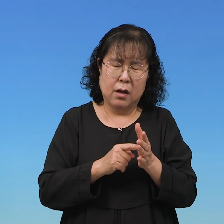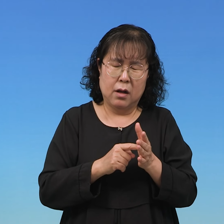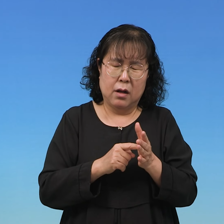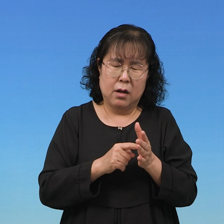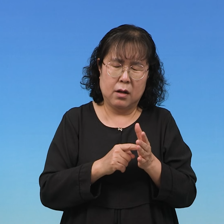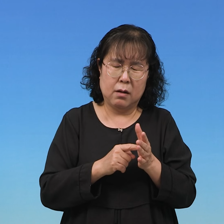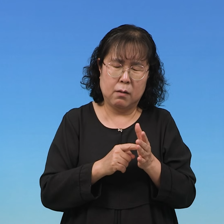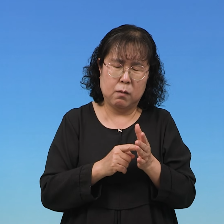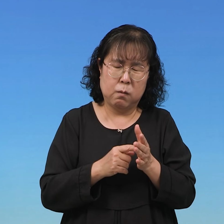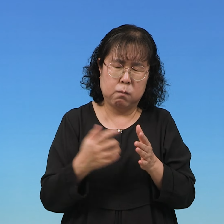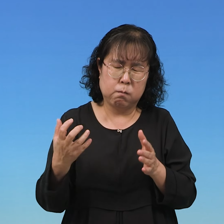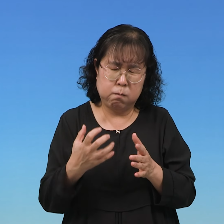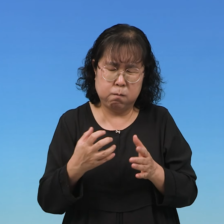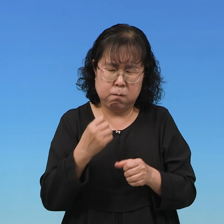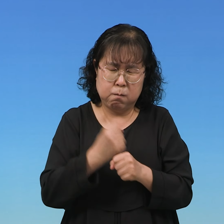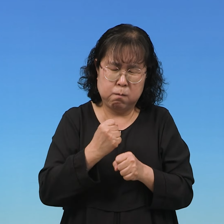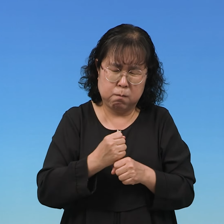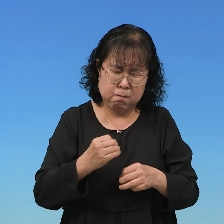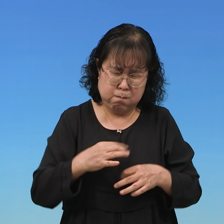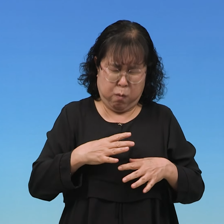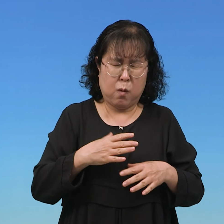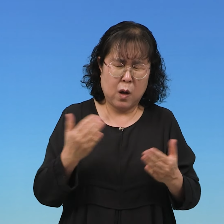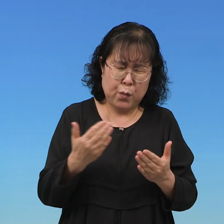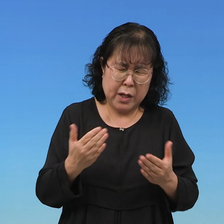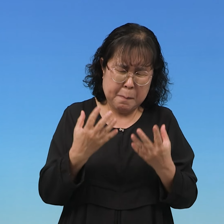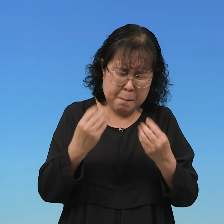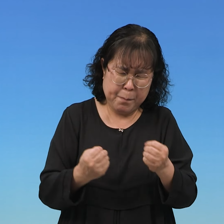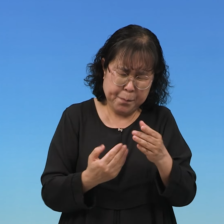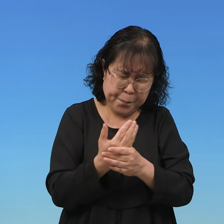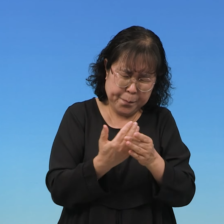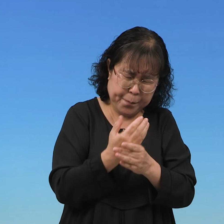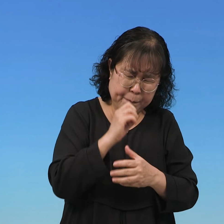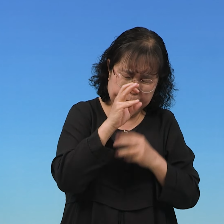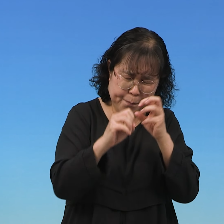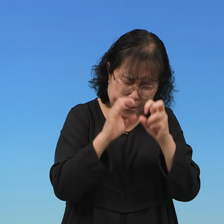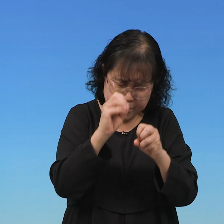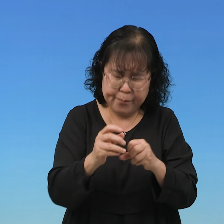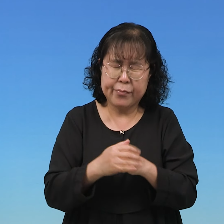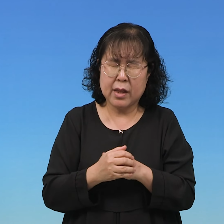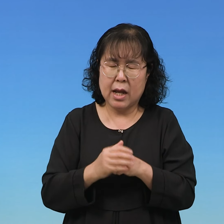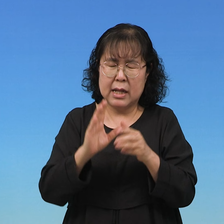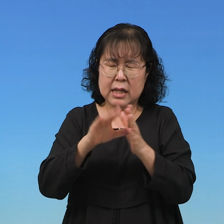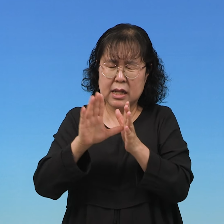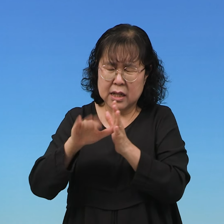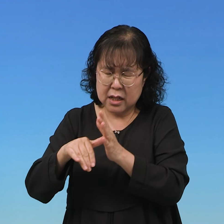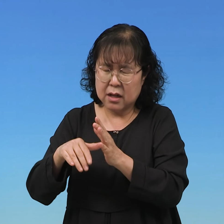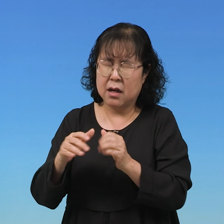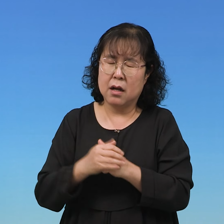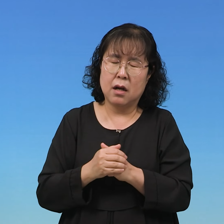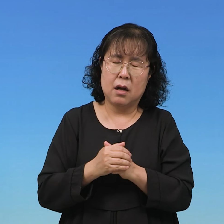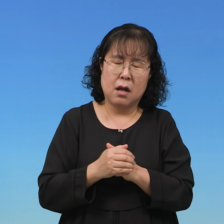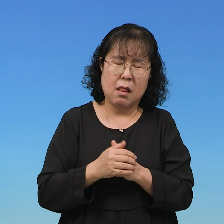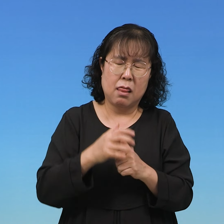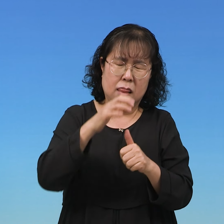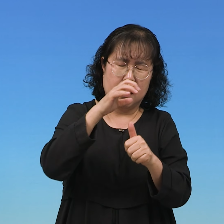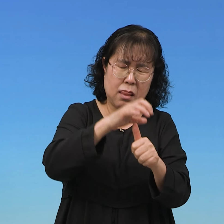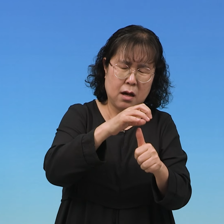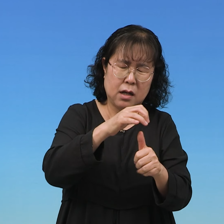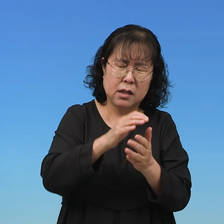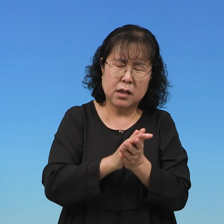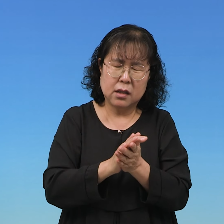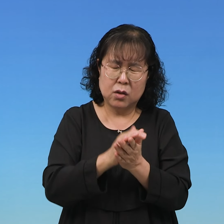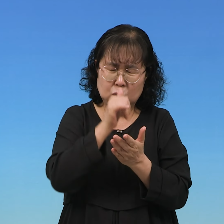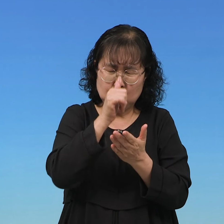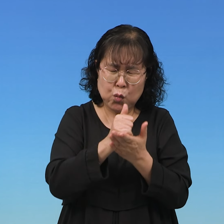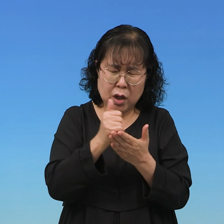쓸어내리는 놀랄 일들이 참 많았던 것을 고백할 수밖에 없습니다. 때로는 하나님, 얽매여